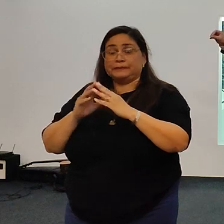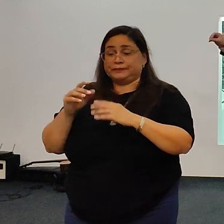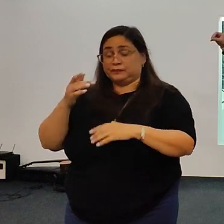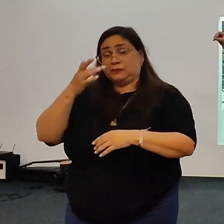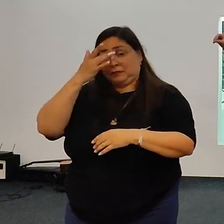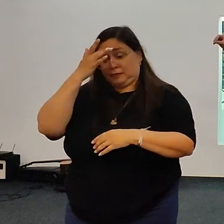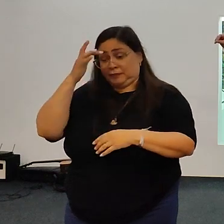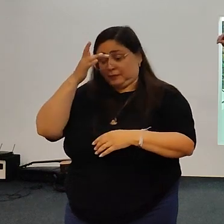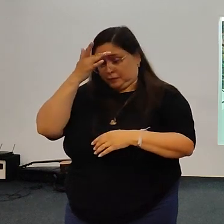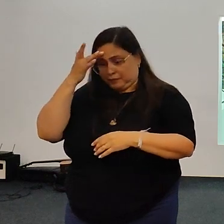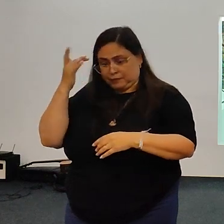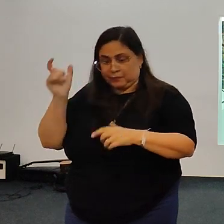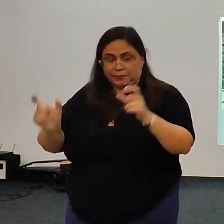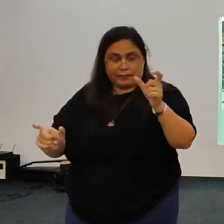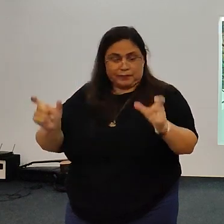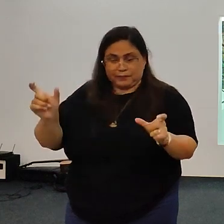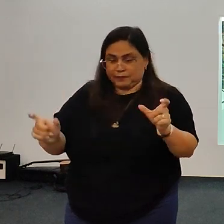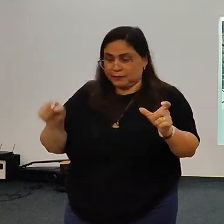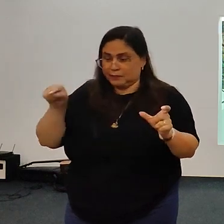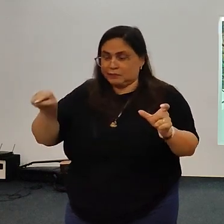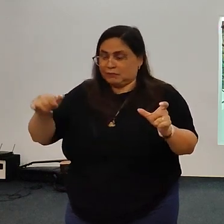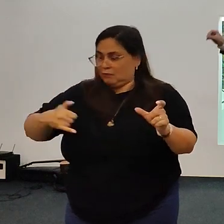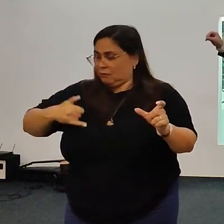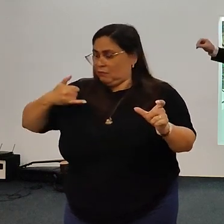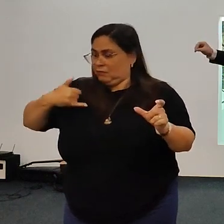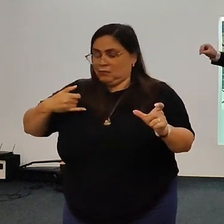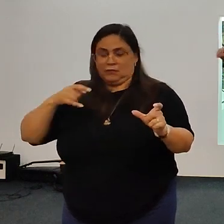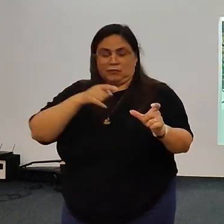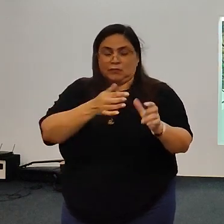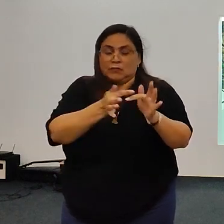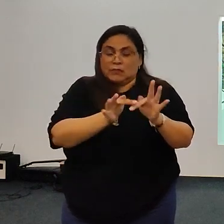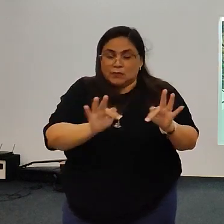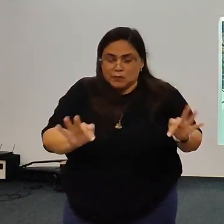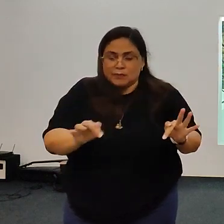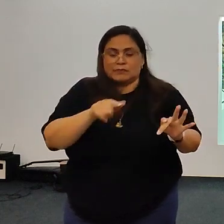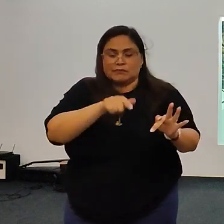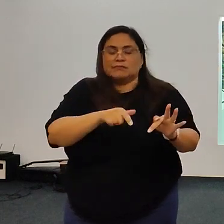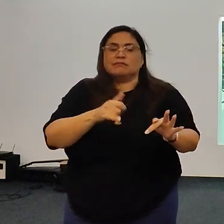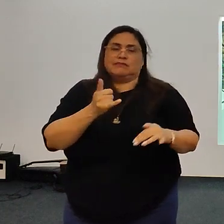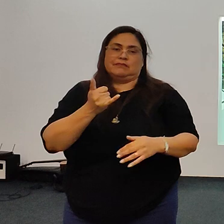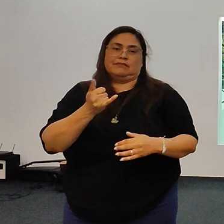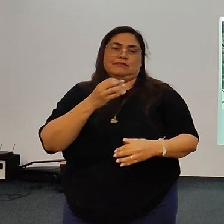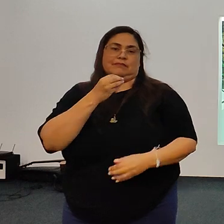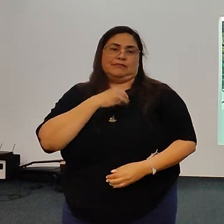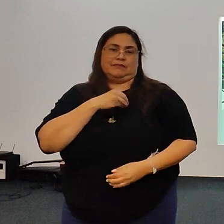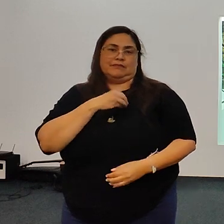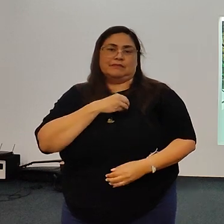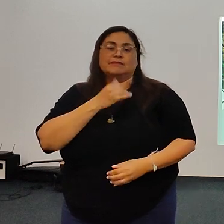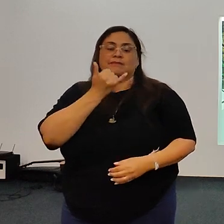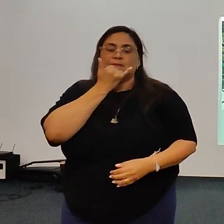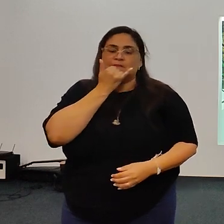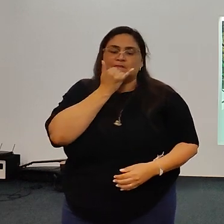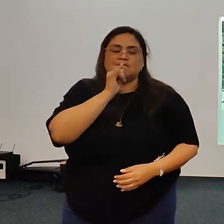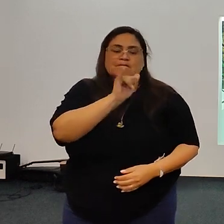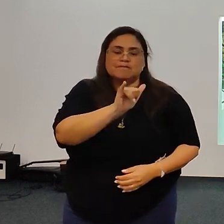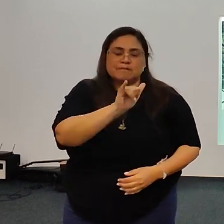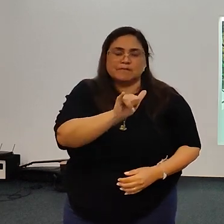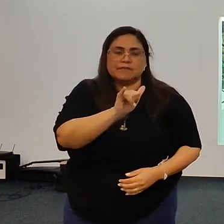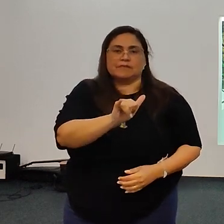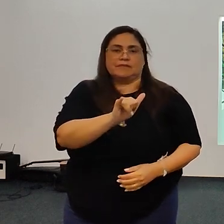foi perdoado naquela história não foi o arrogante, mas foi aquele que reconheceu os seus erros. Foi aquele